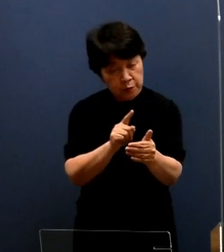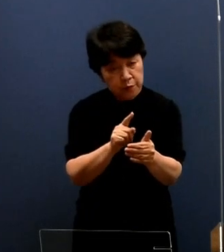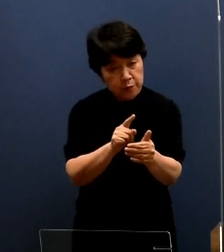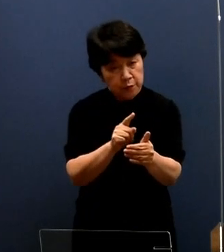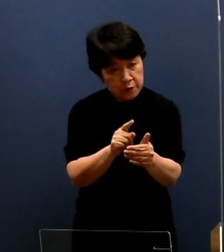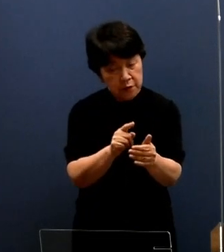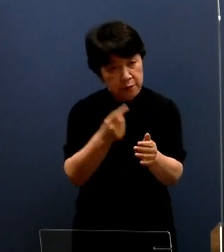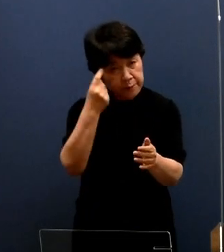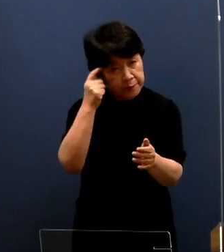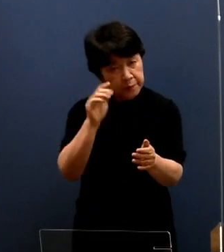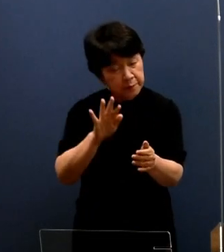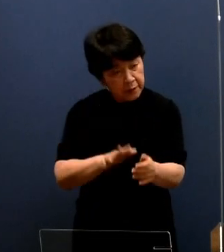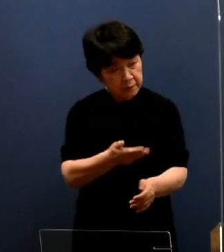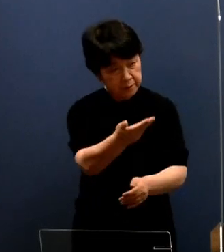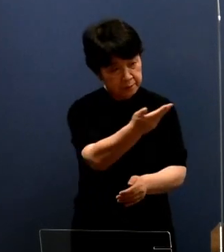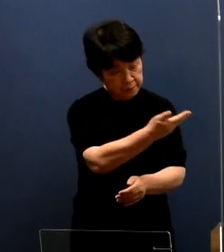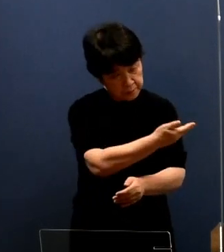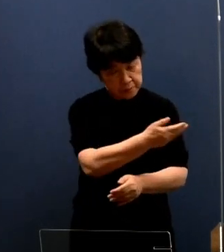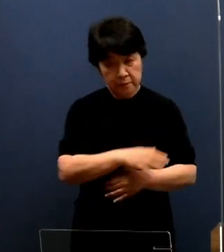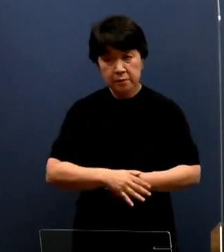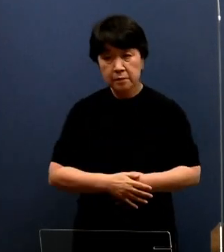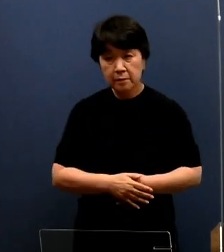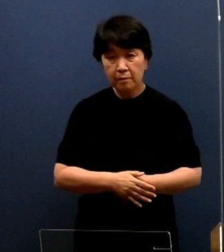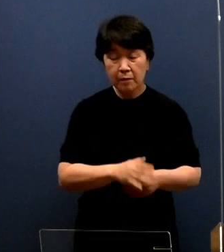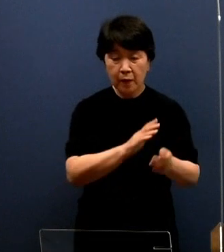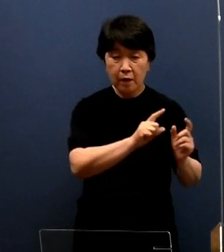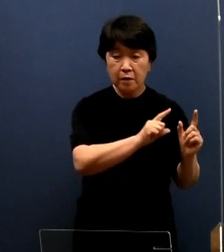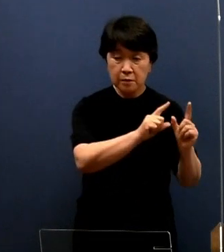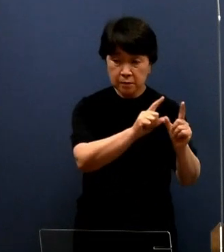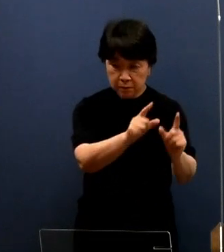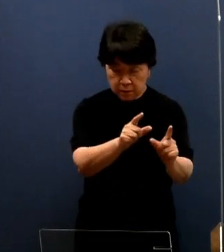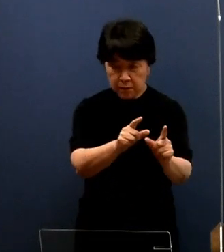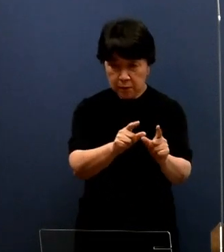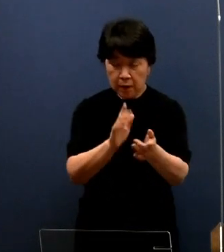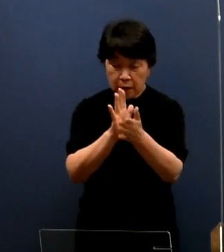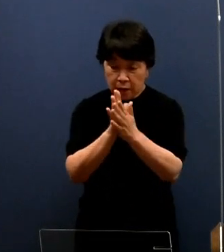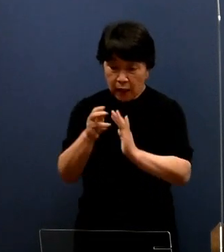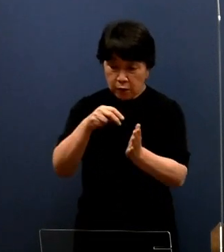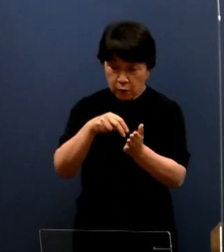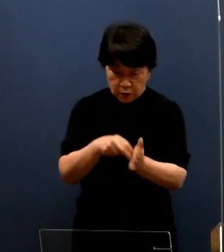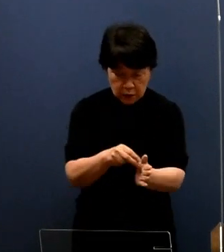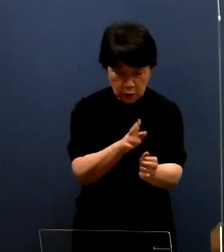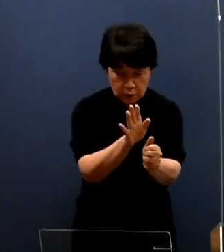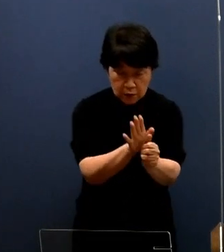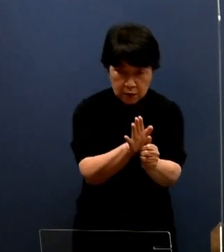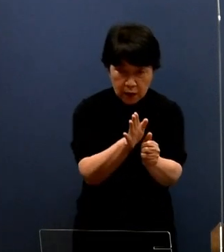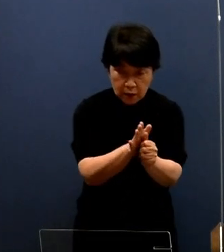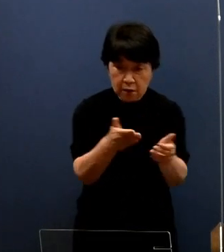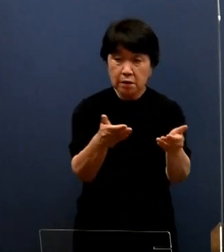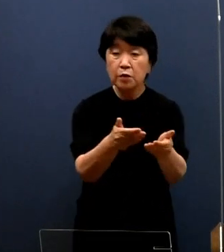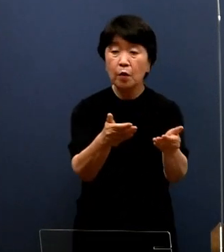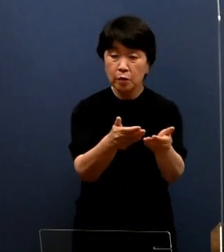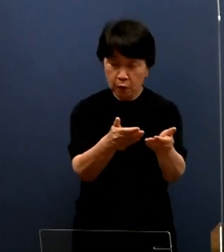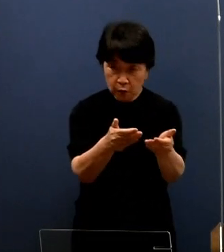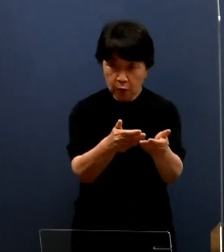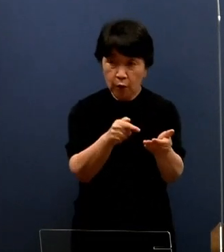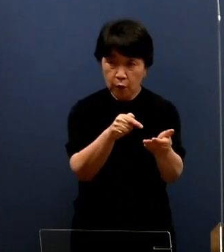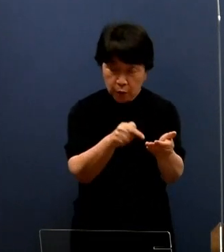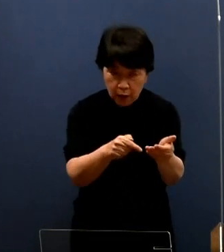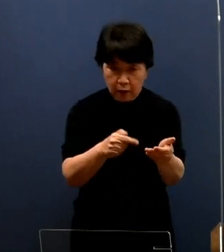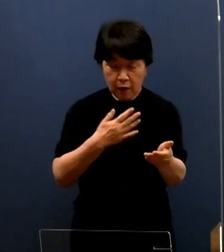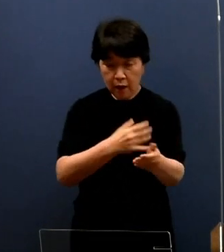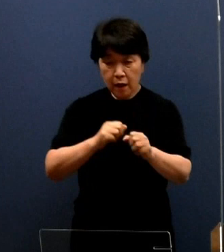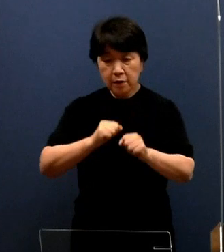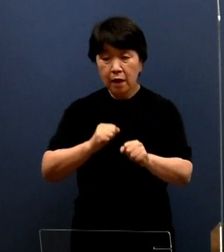ねしたいと思います。 県の、支援業務は、これは健康福祉部の方